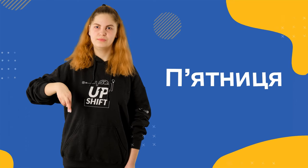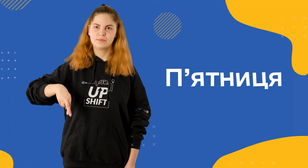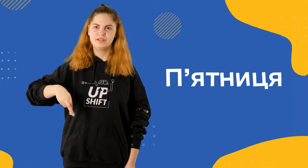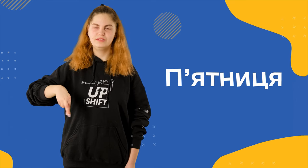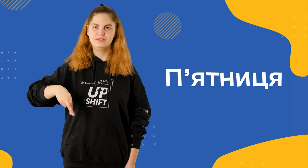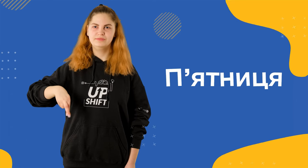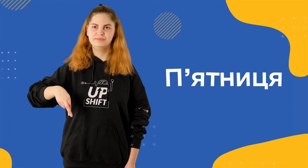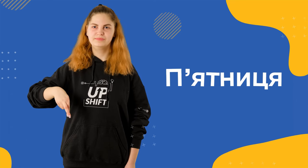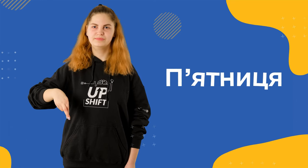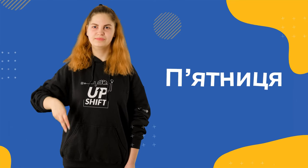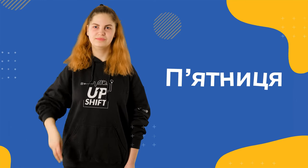П'ятниця.